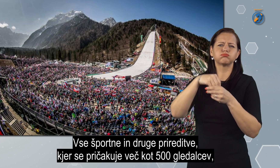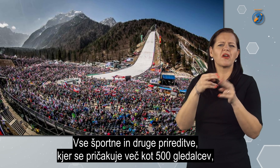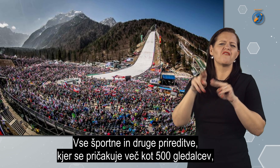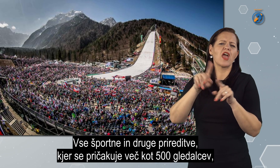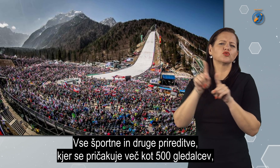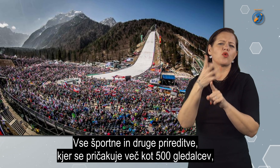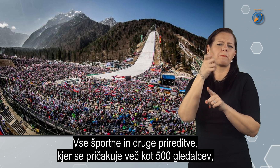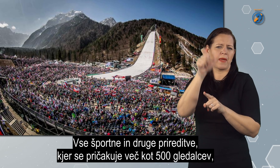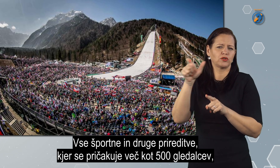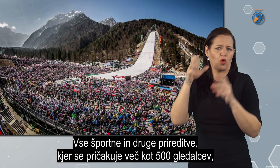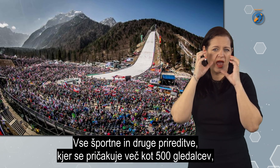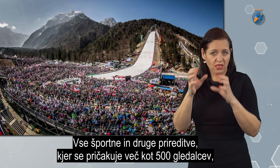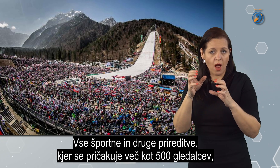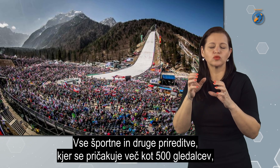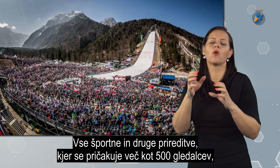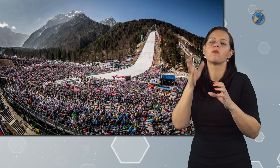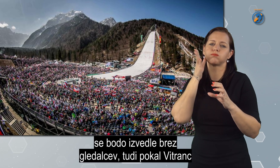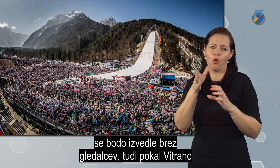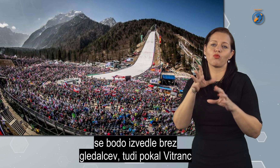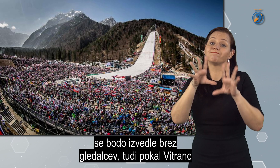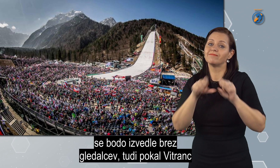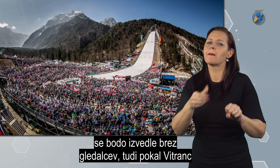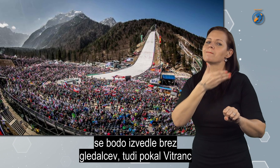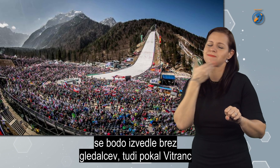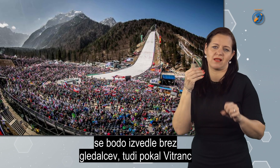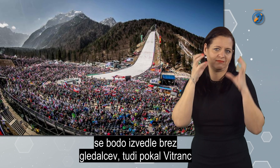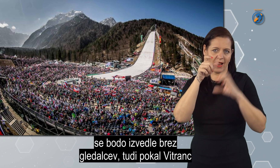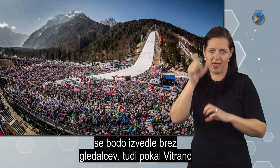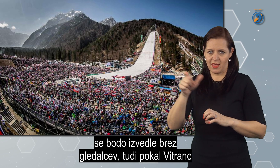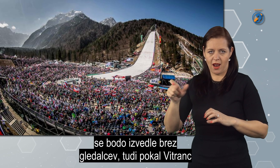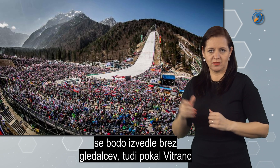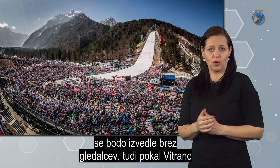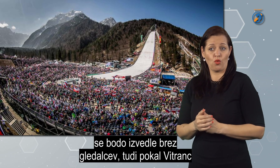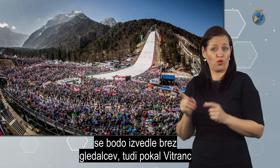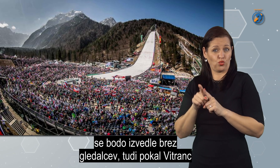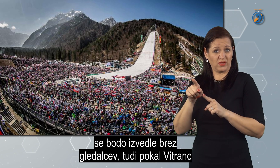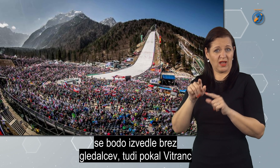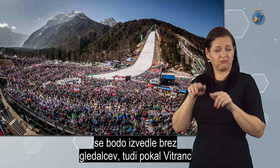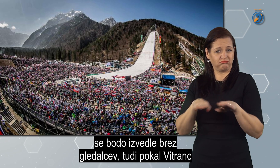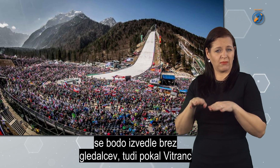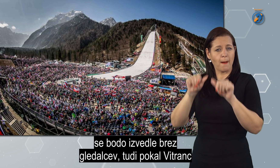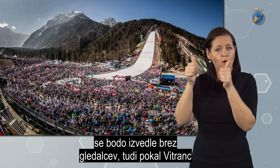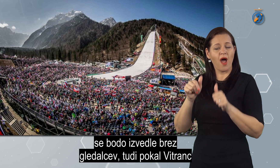500 gledalcev, se bodo izvedle brez gledalcev, tudi pokal vetranc in smučarski skoki v